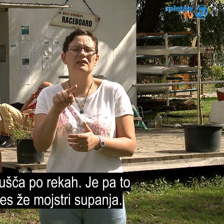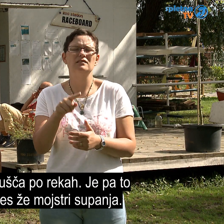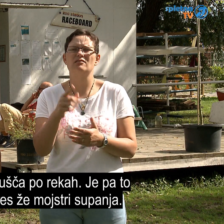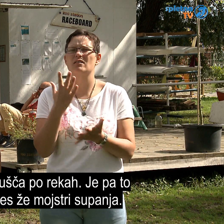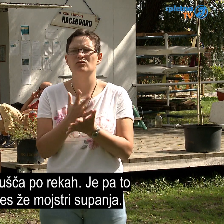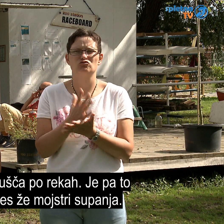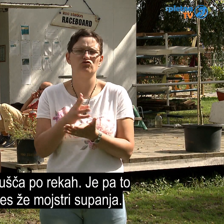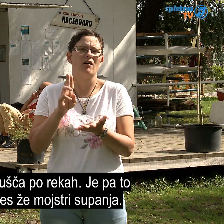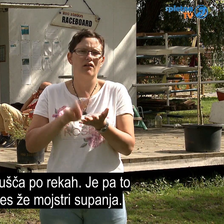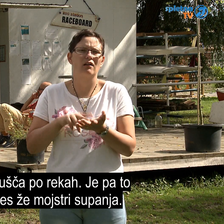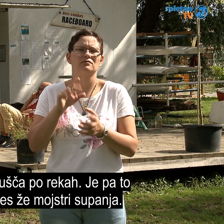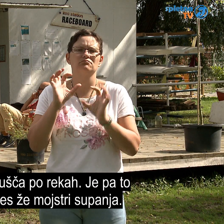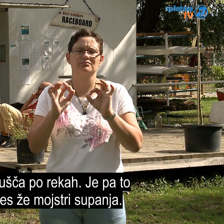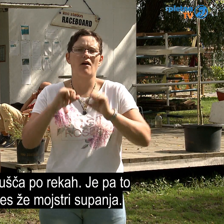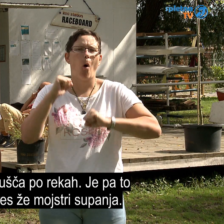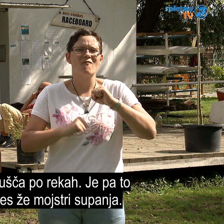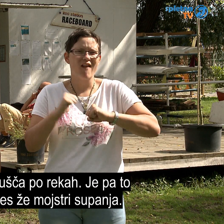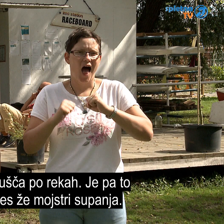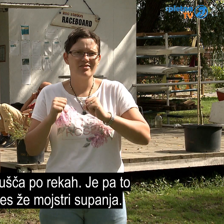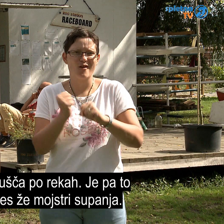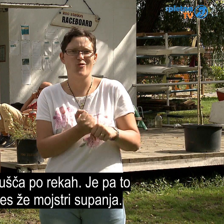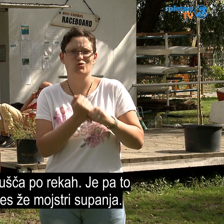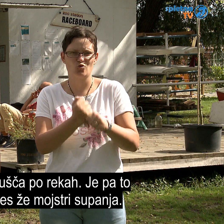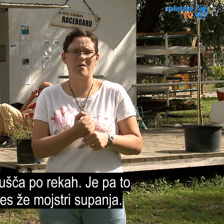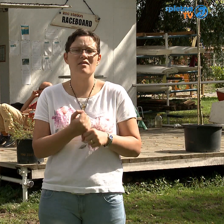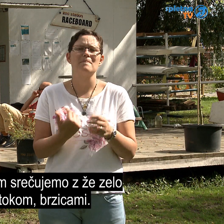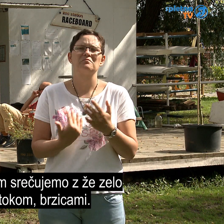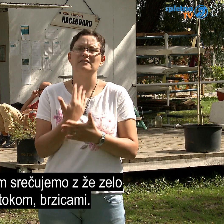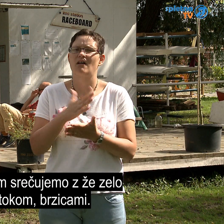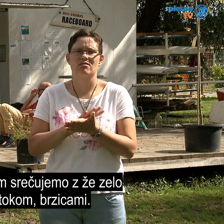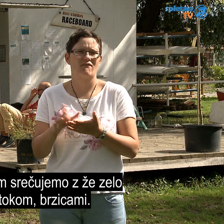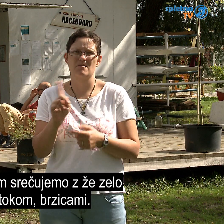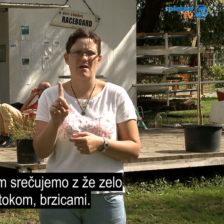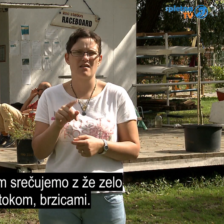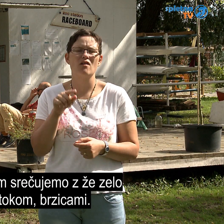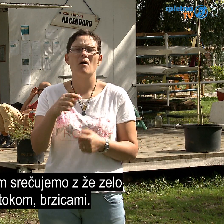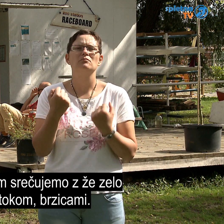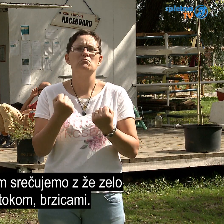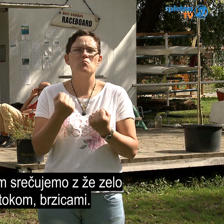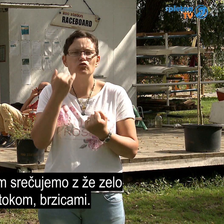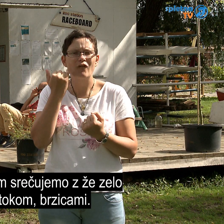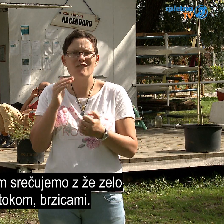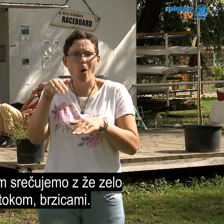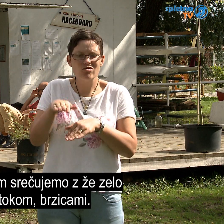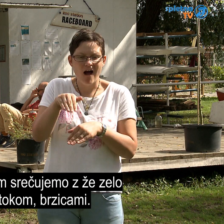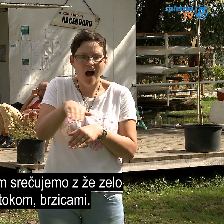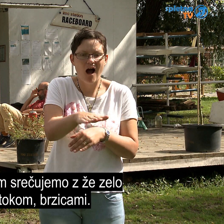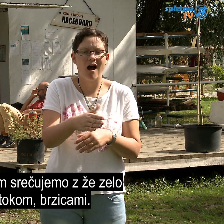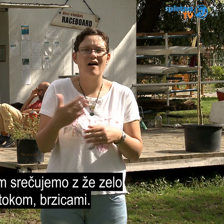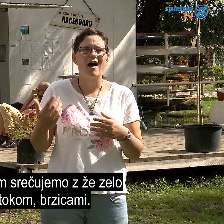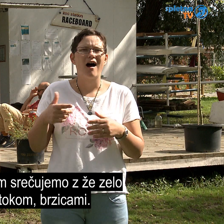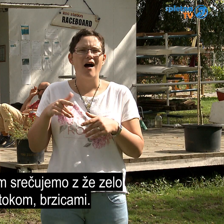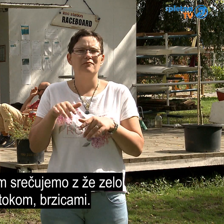že mojstri supanja. Ker tam se srečujemo pa tudi s tokom zelo močnim,